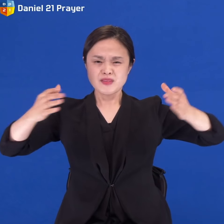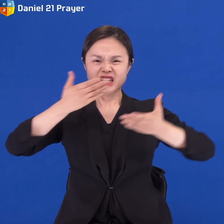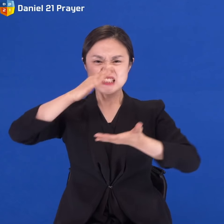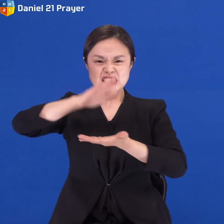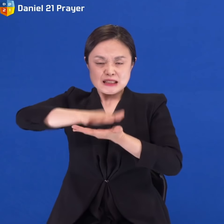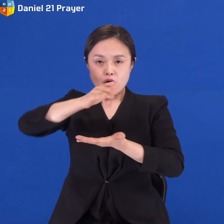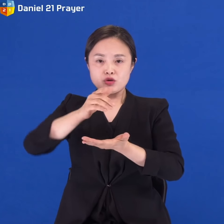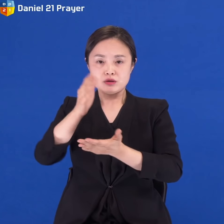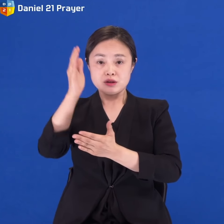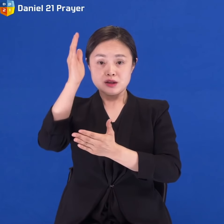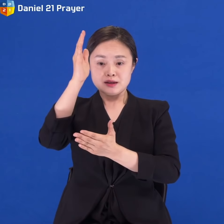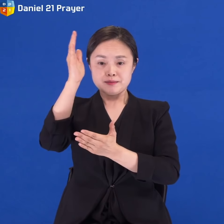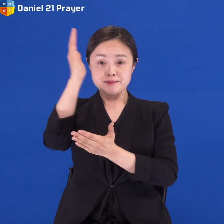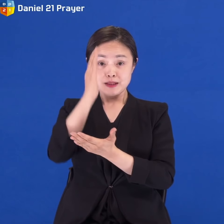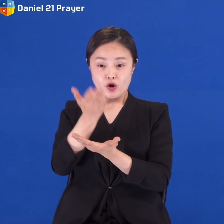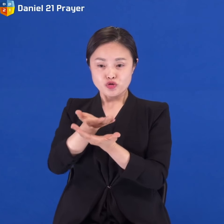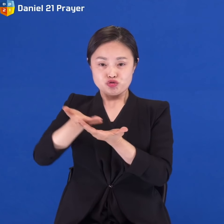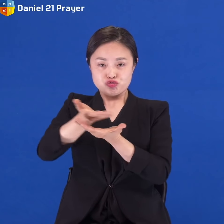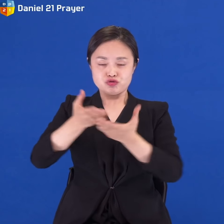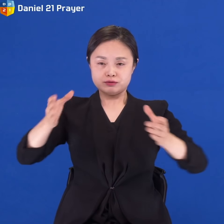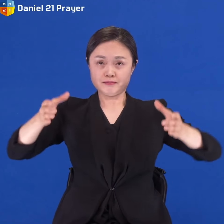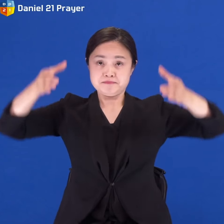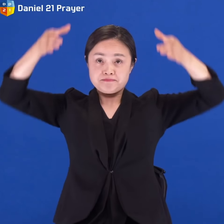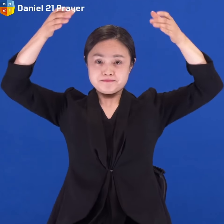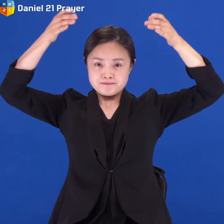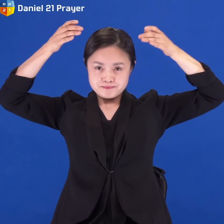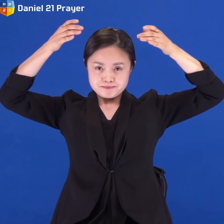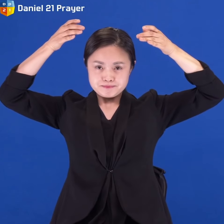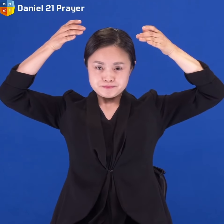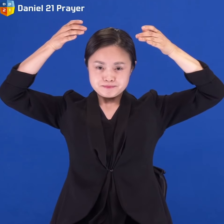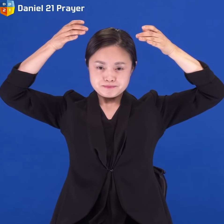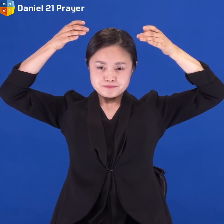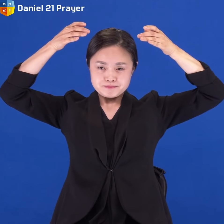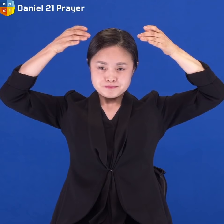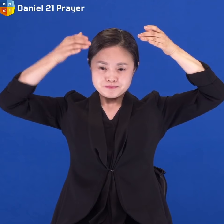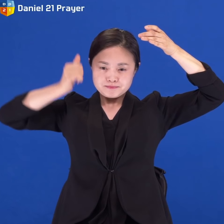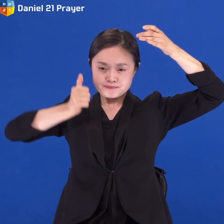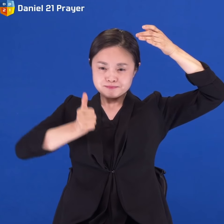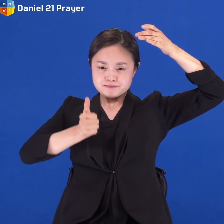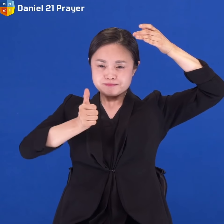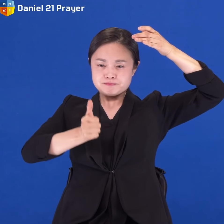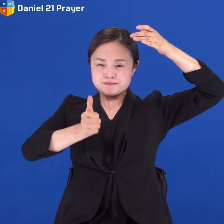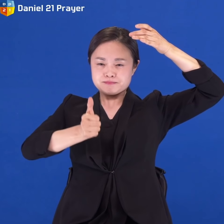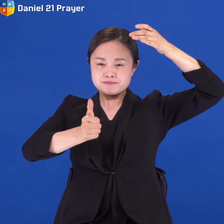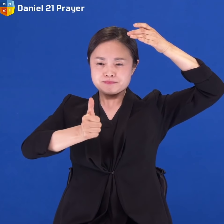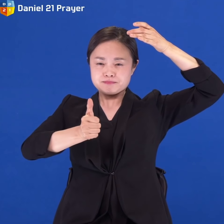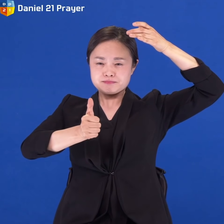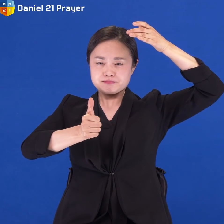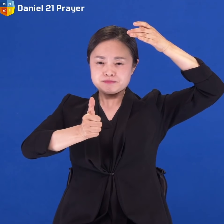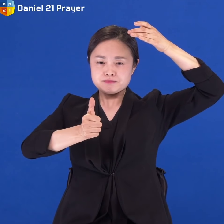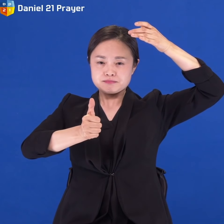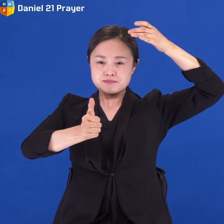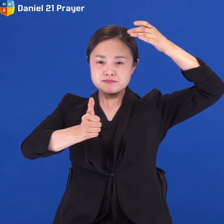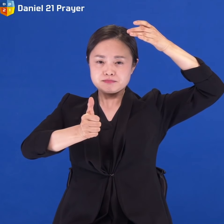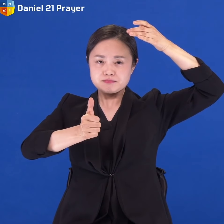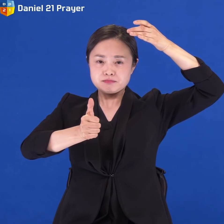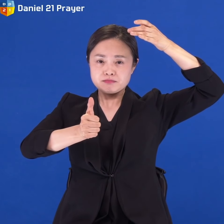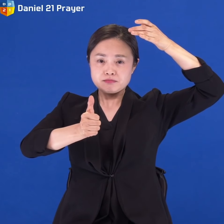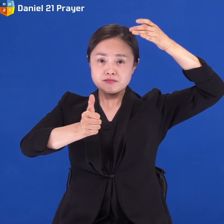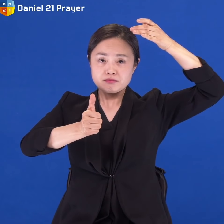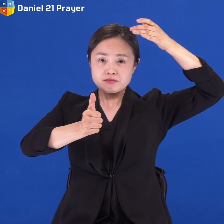그 바켓을 이고 돌아서는 순간 처마 밑에서 그 바켓가 제